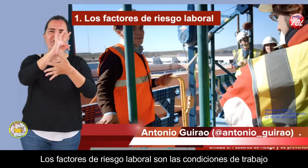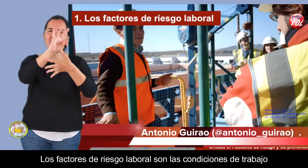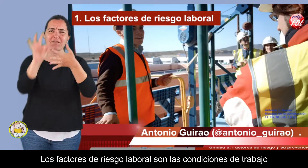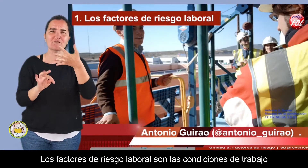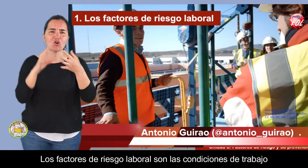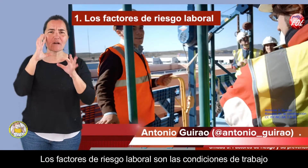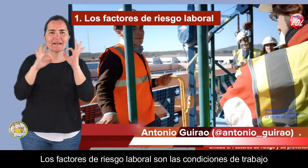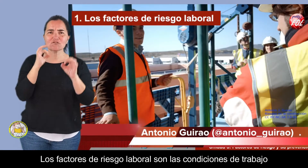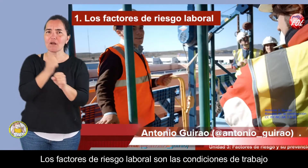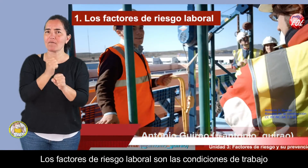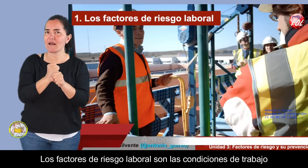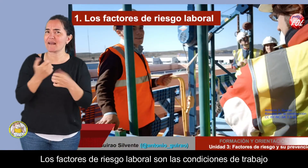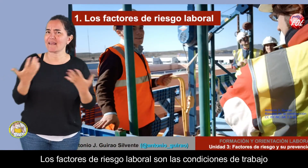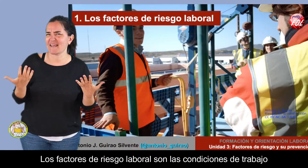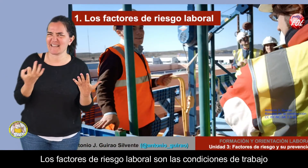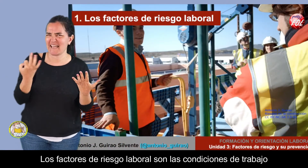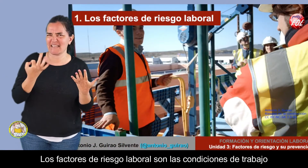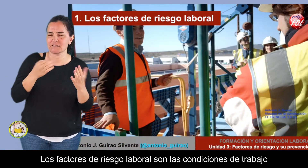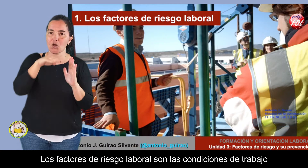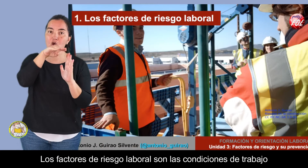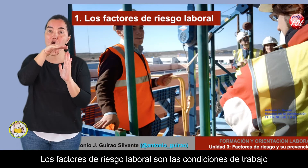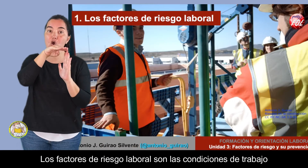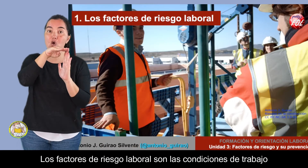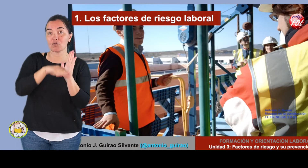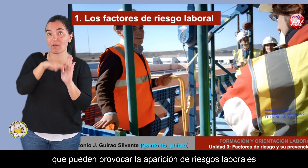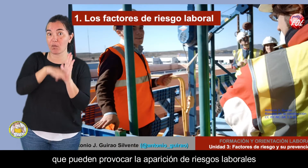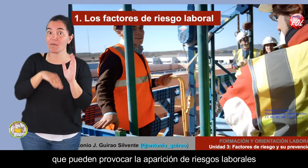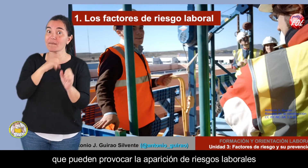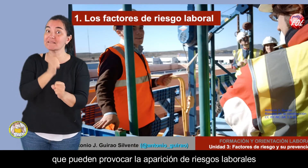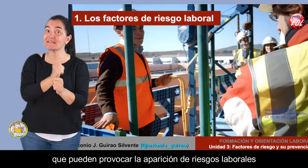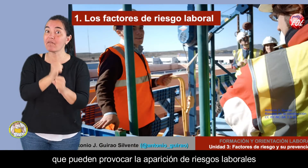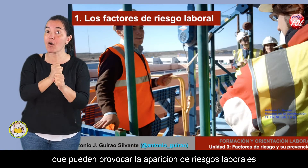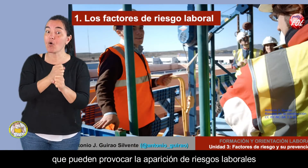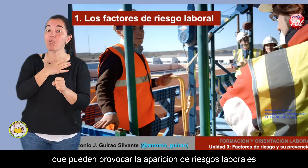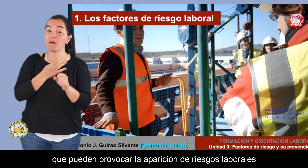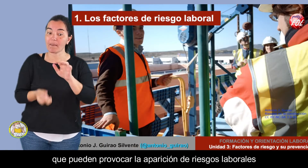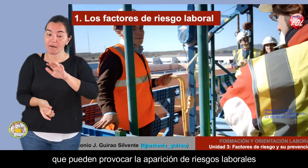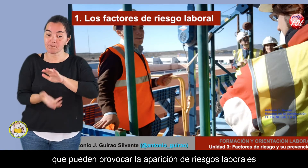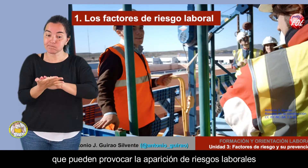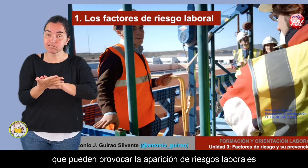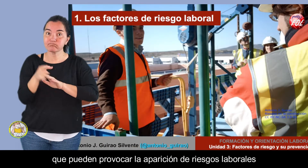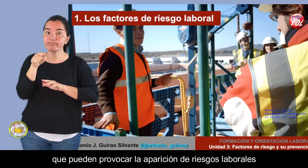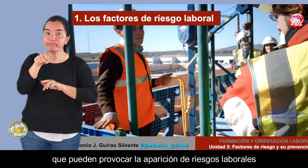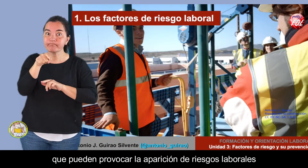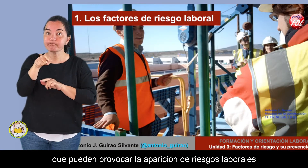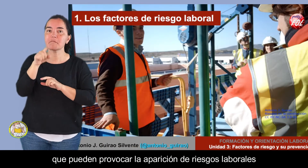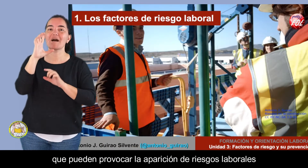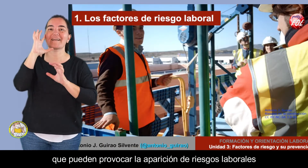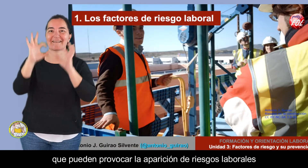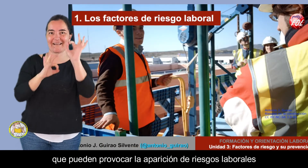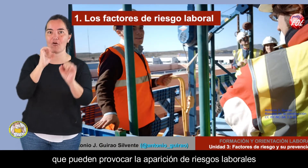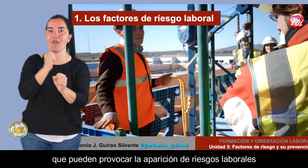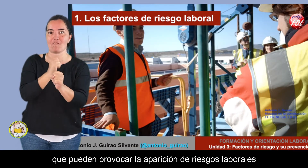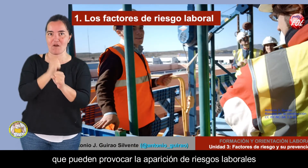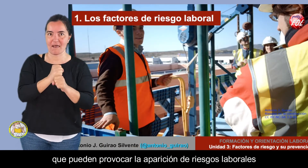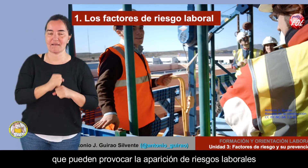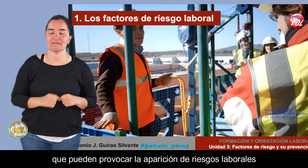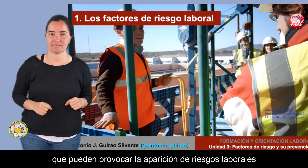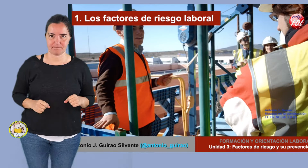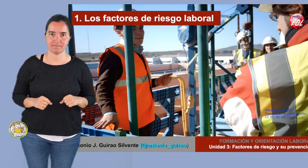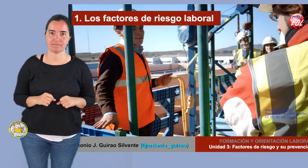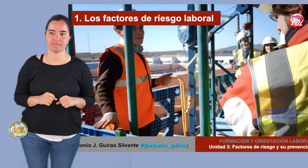Los factores de riesgo laboral son las condiciones de trabajo que pueden provocar la aparición de